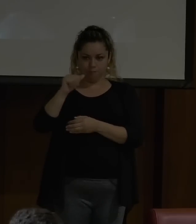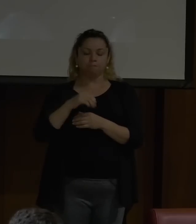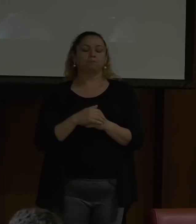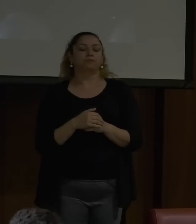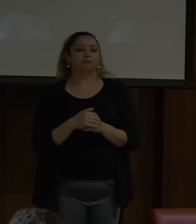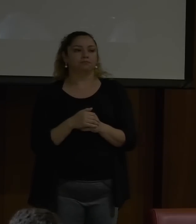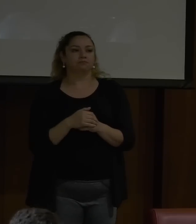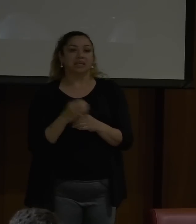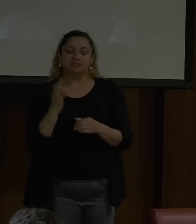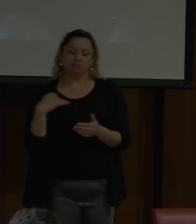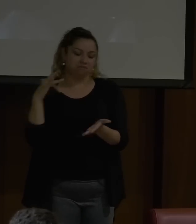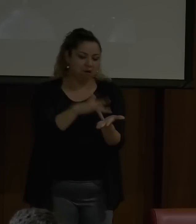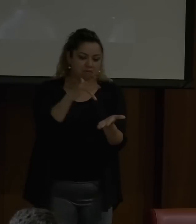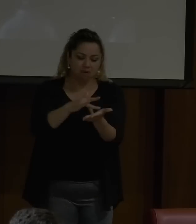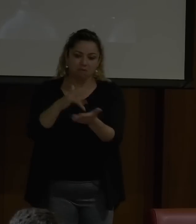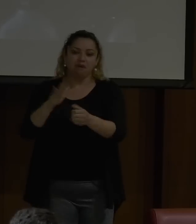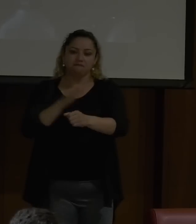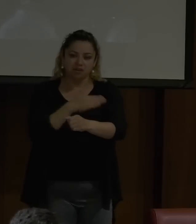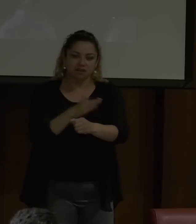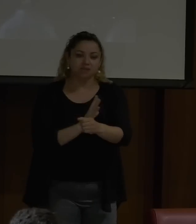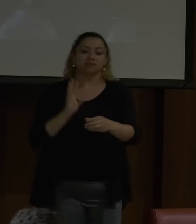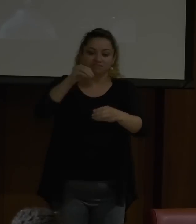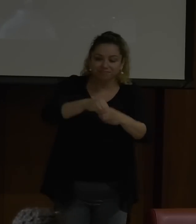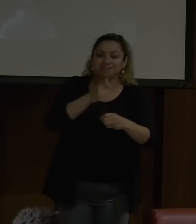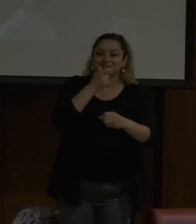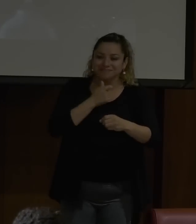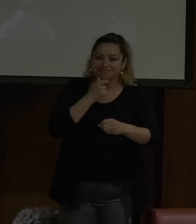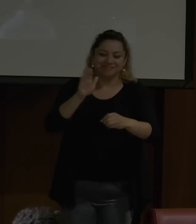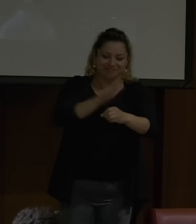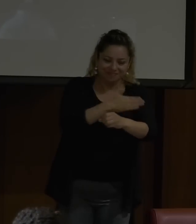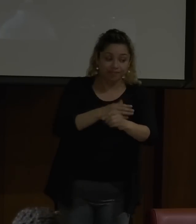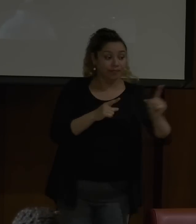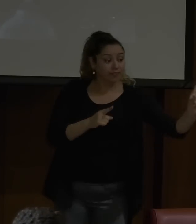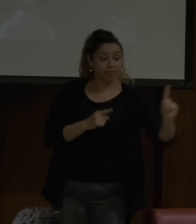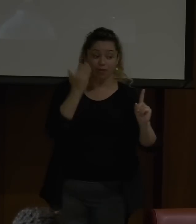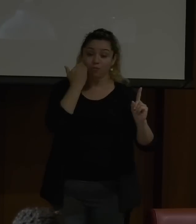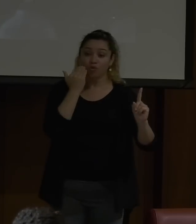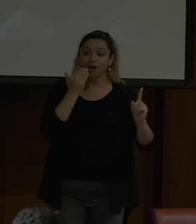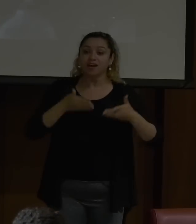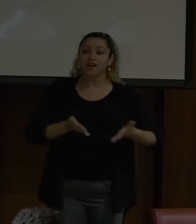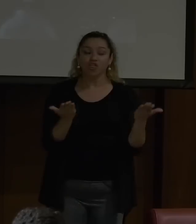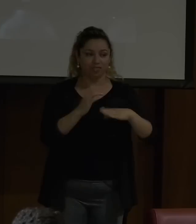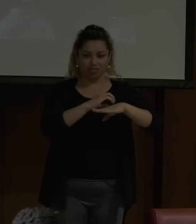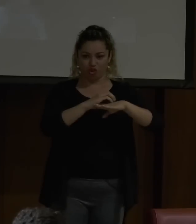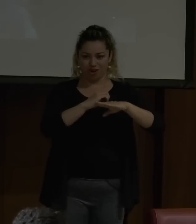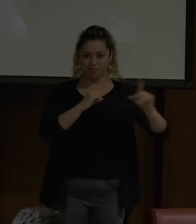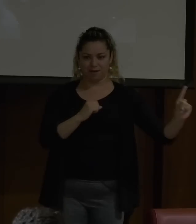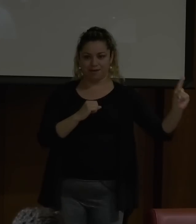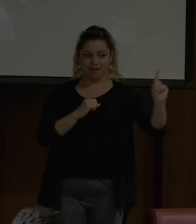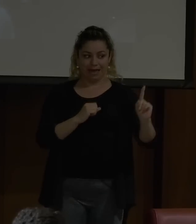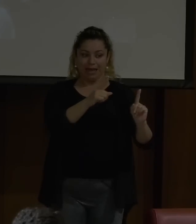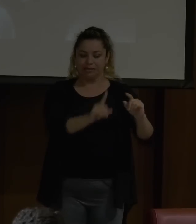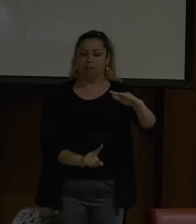Reyes Torres, se incluían canciones de Leandro Díaz. Cecilia Castro, la tolimense que vendía fritos, montó una cantina